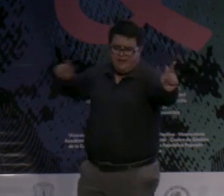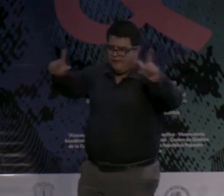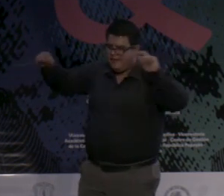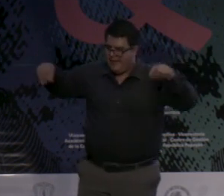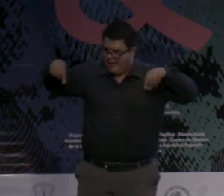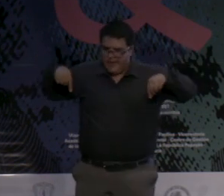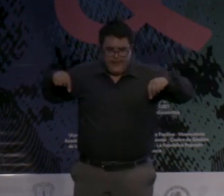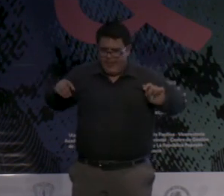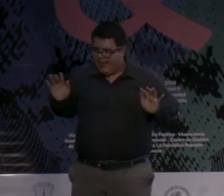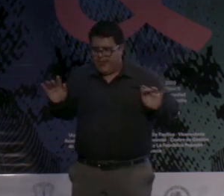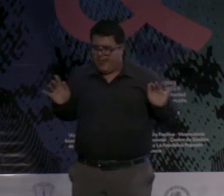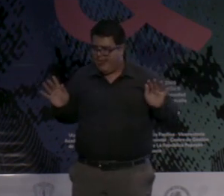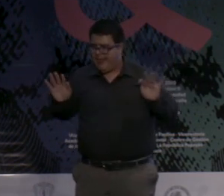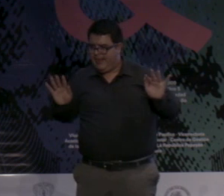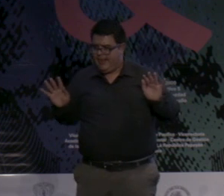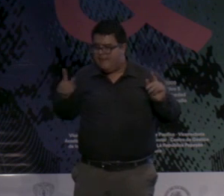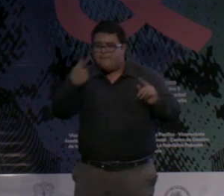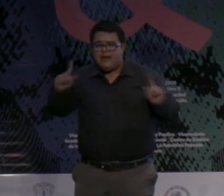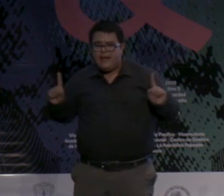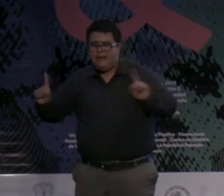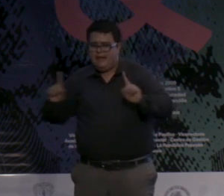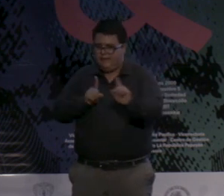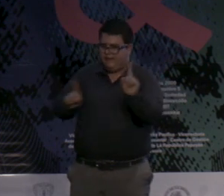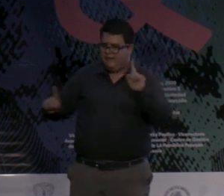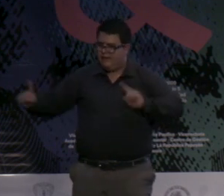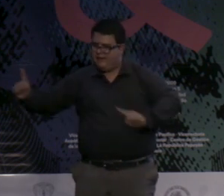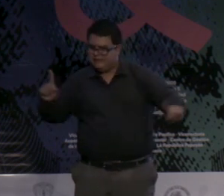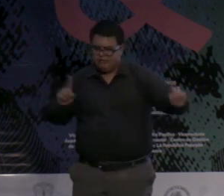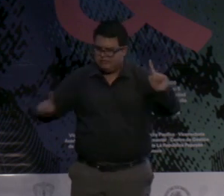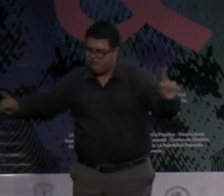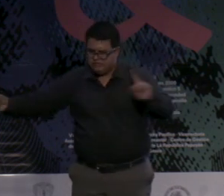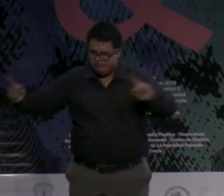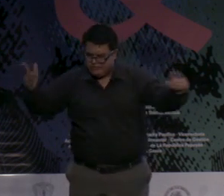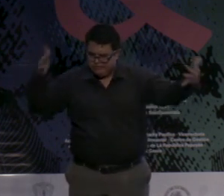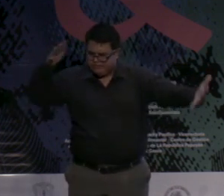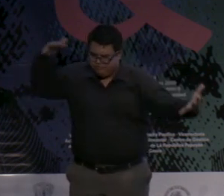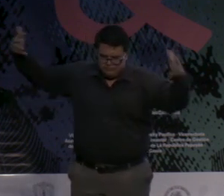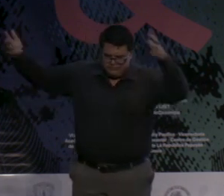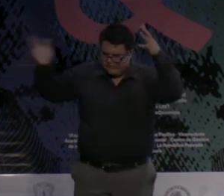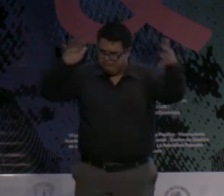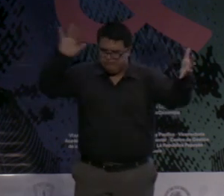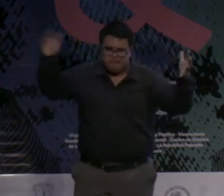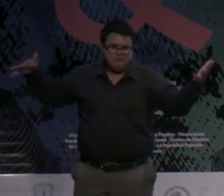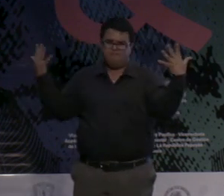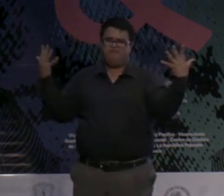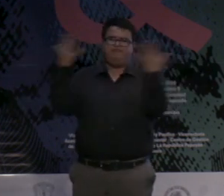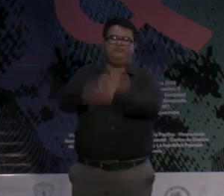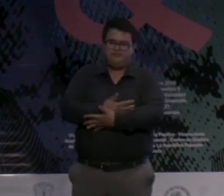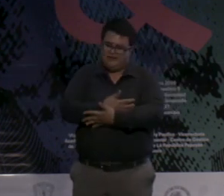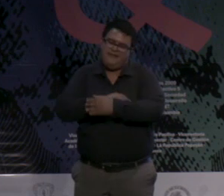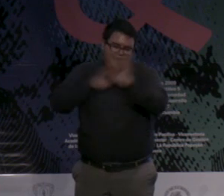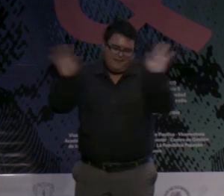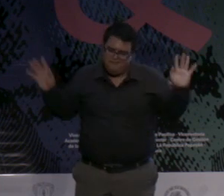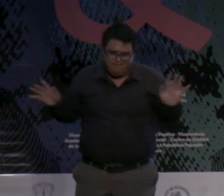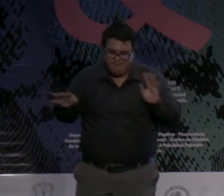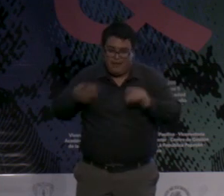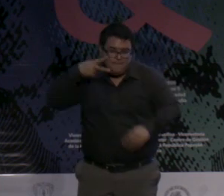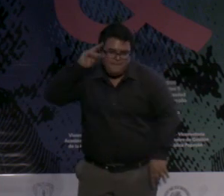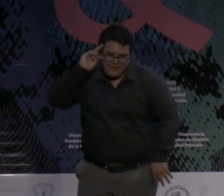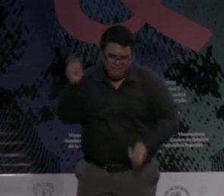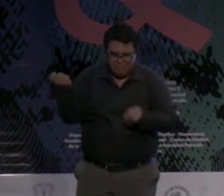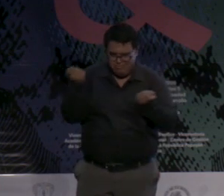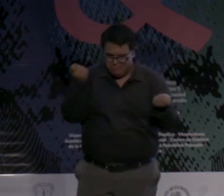tal forma que los obreros en el camino por la ciudad se dispersaban, mientras que las fuerzas del Estado se concentraban en los bulevares. Esta forma de